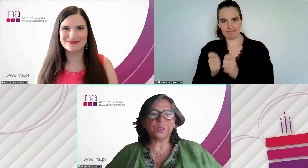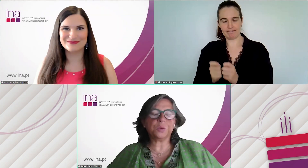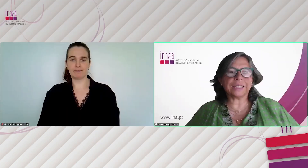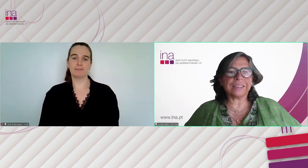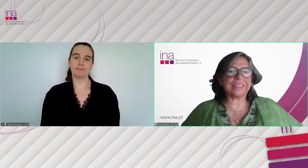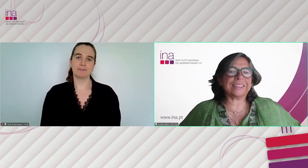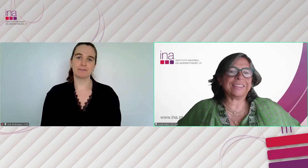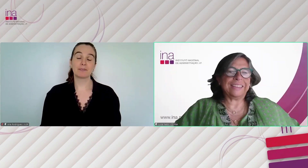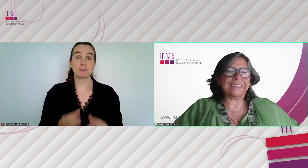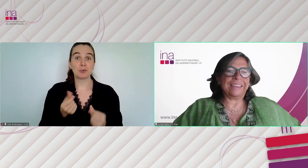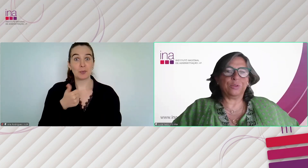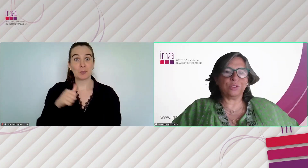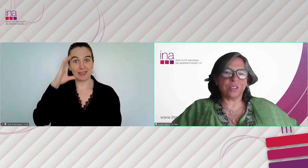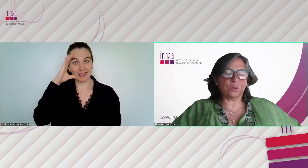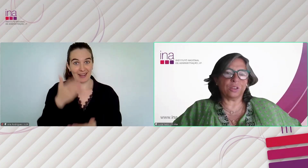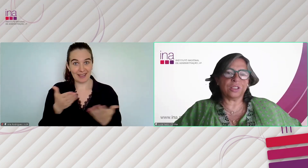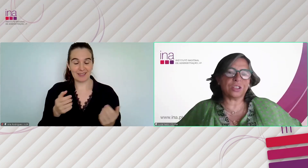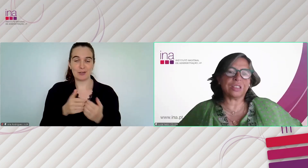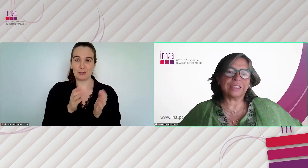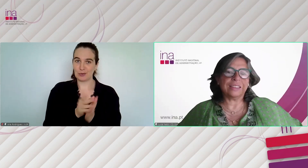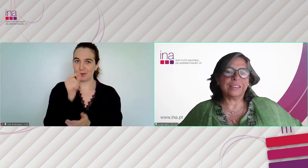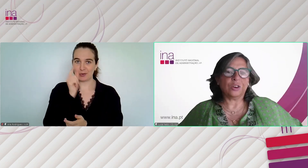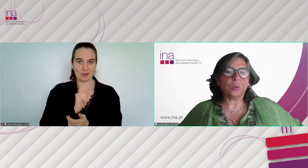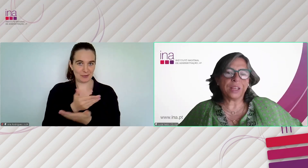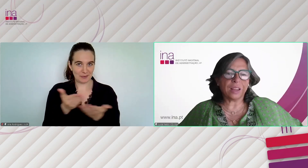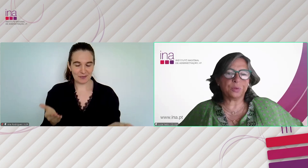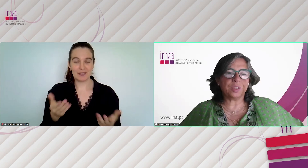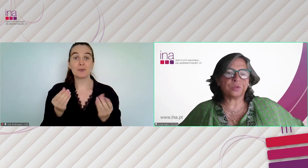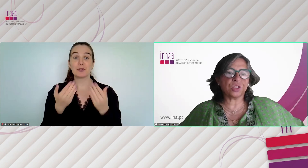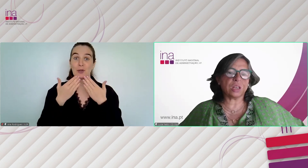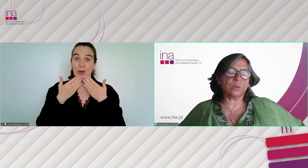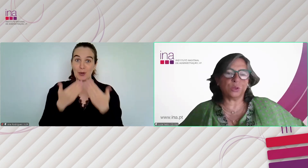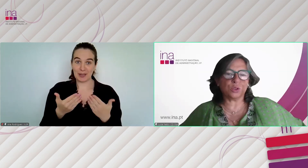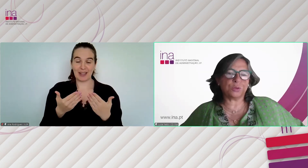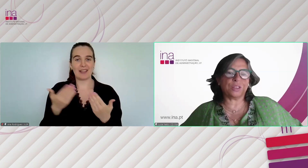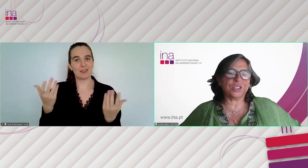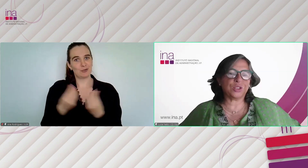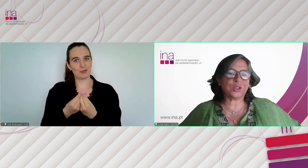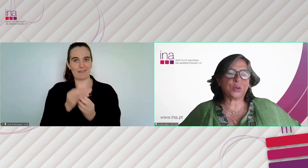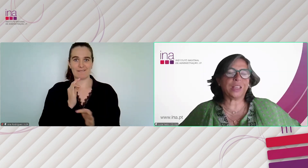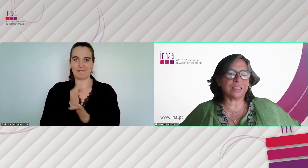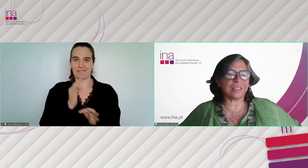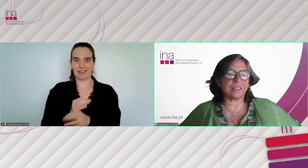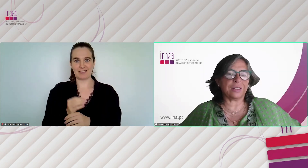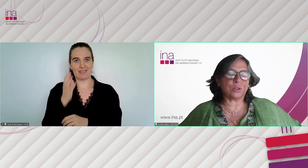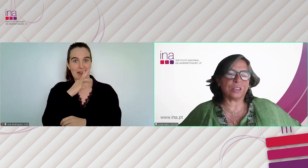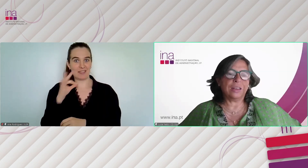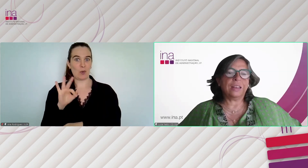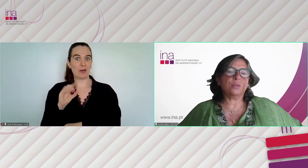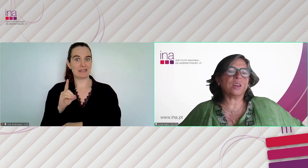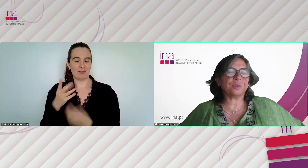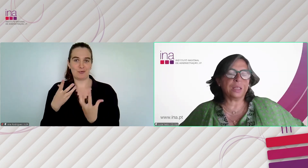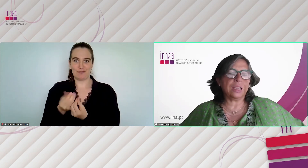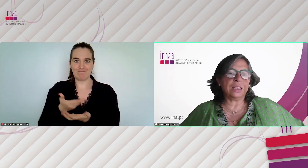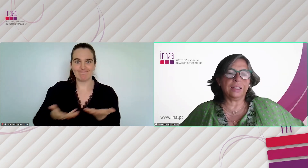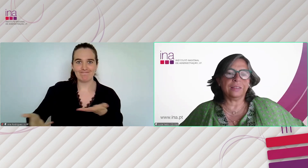Muito boa tarde a todos e a todas. Obrigada por virem festejar connosco estes 46 anos. A